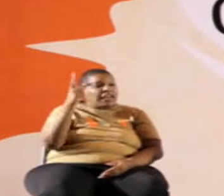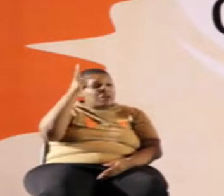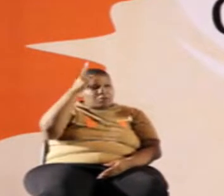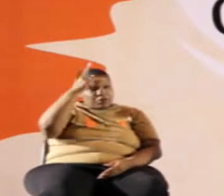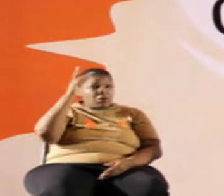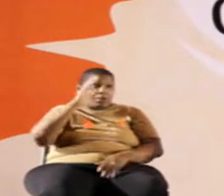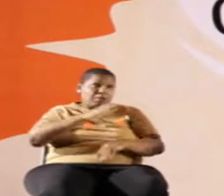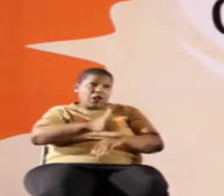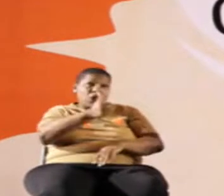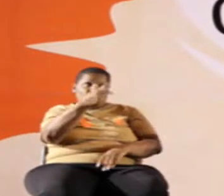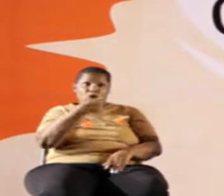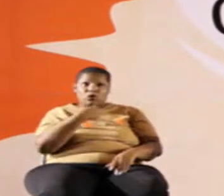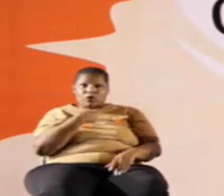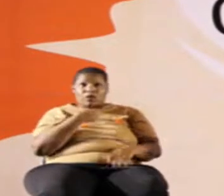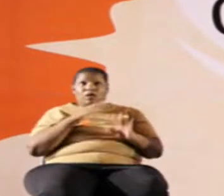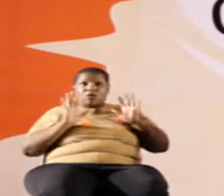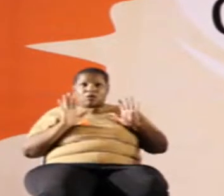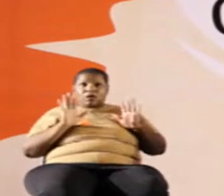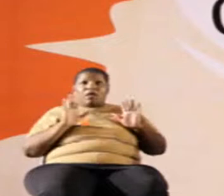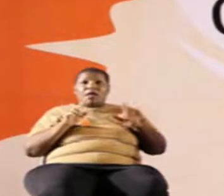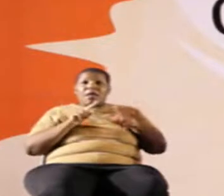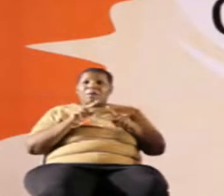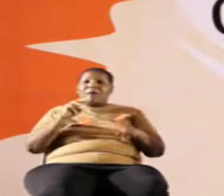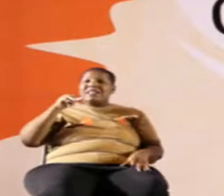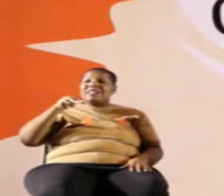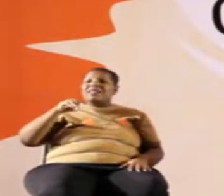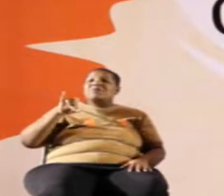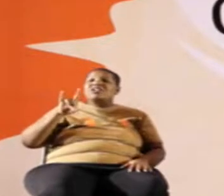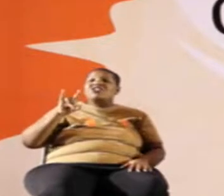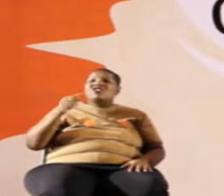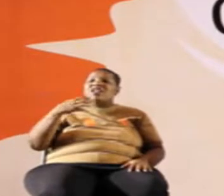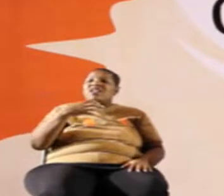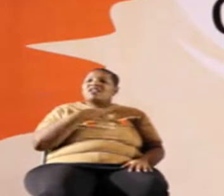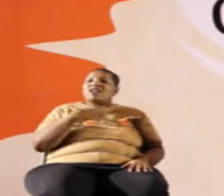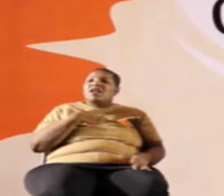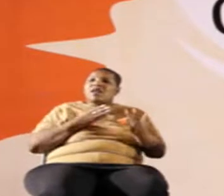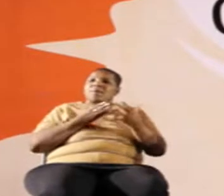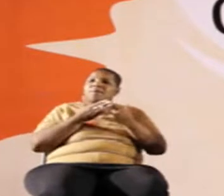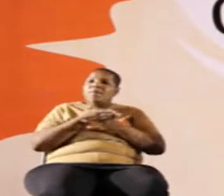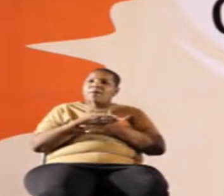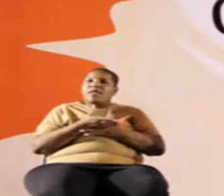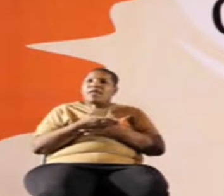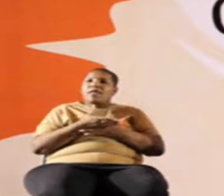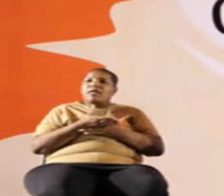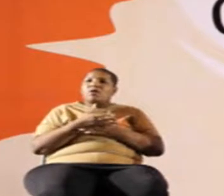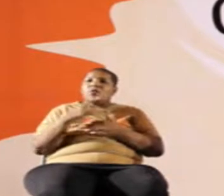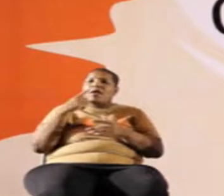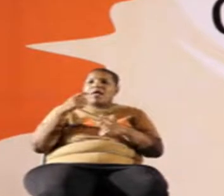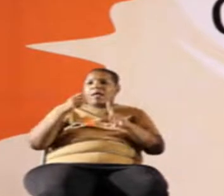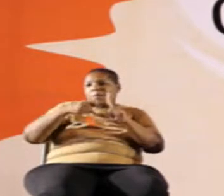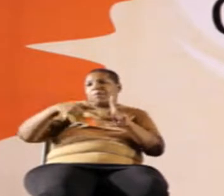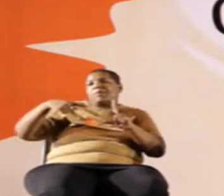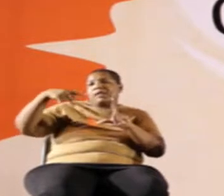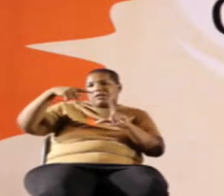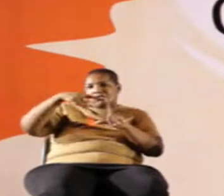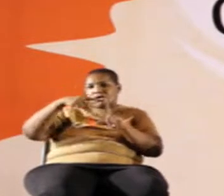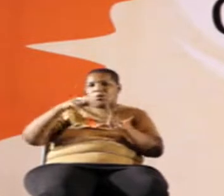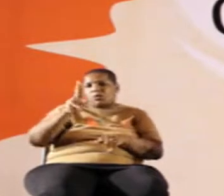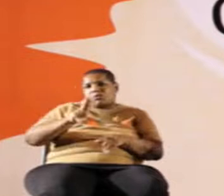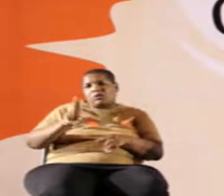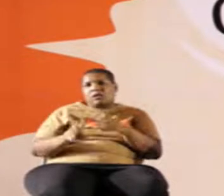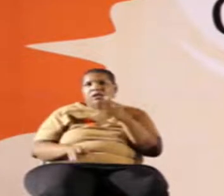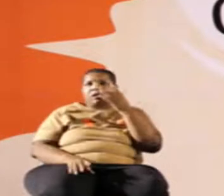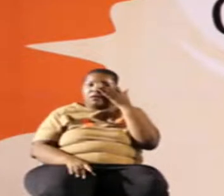melhor do que eu, mas mídia é meio, é forma, né? É plataforma, para usar uma linguagem,